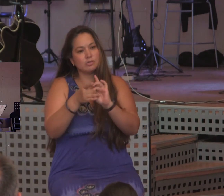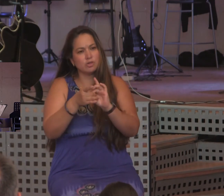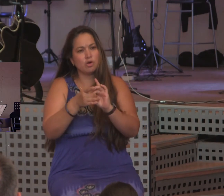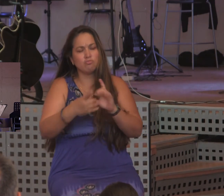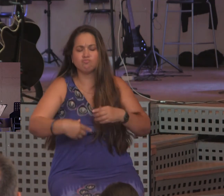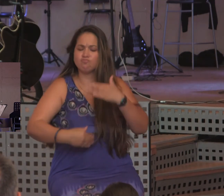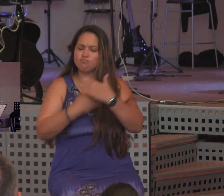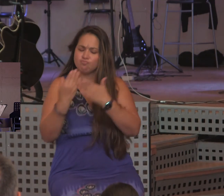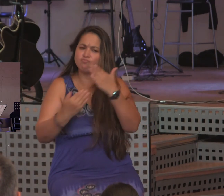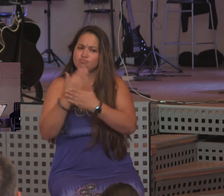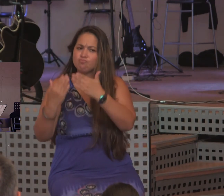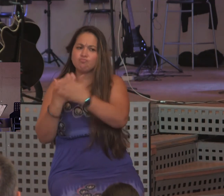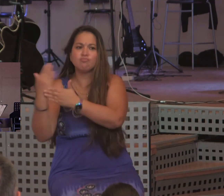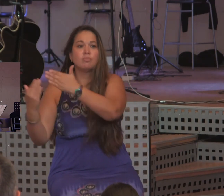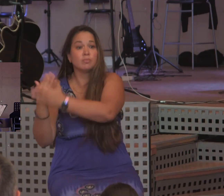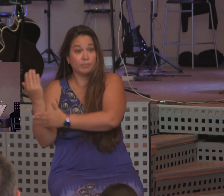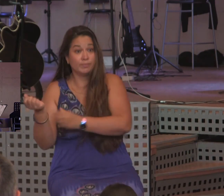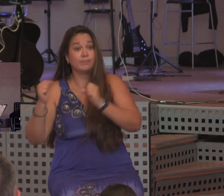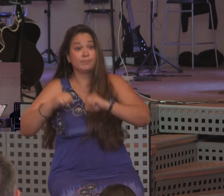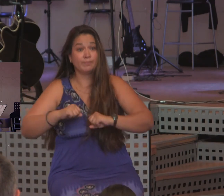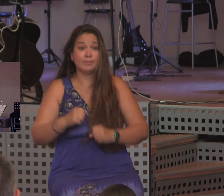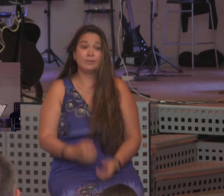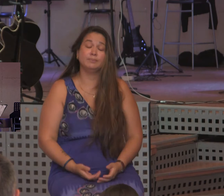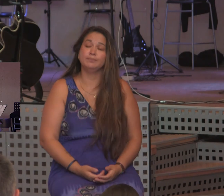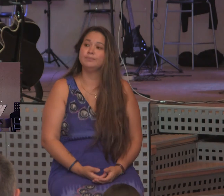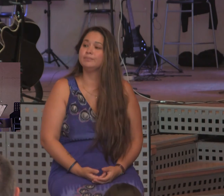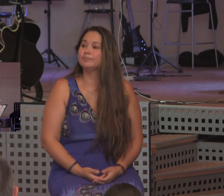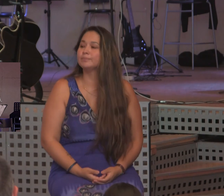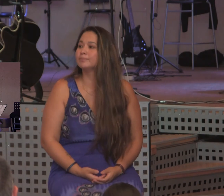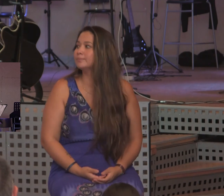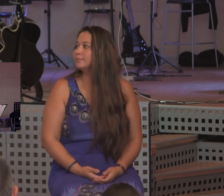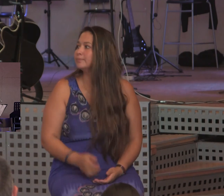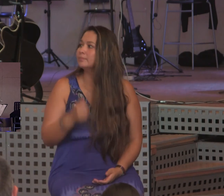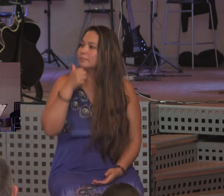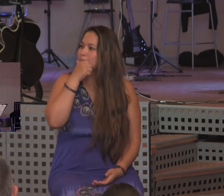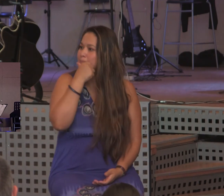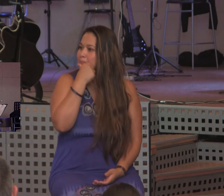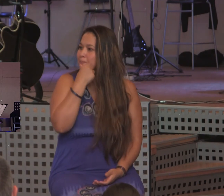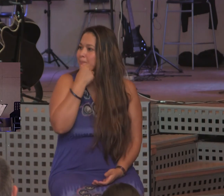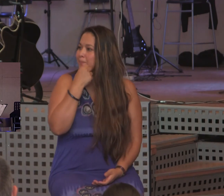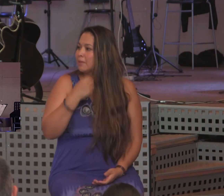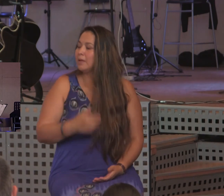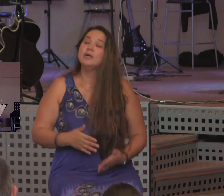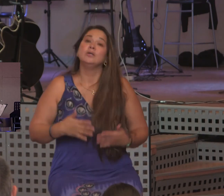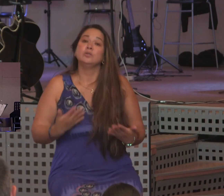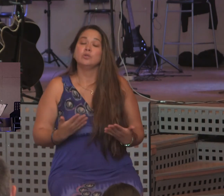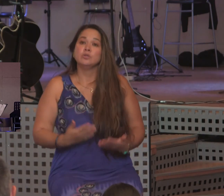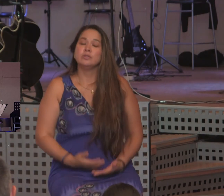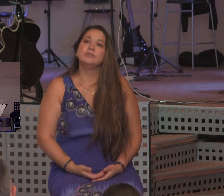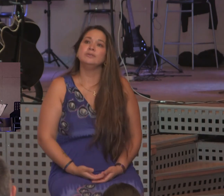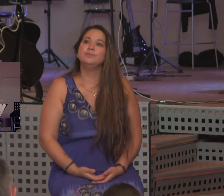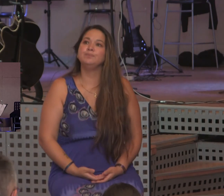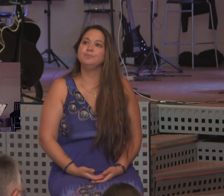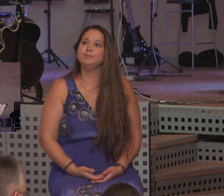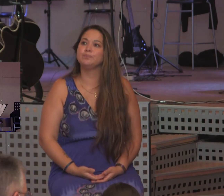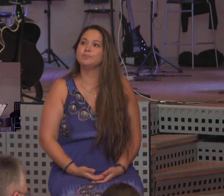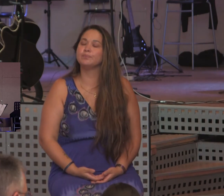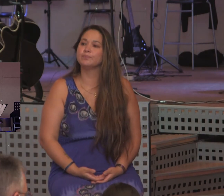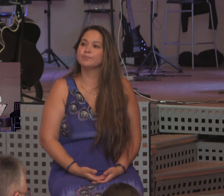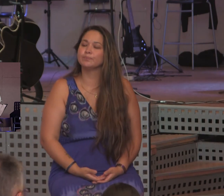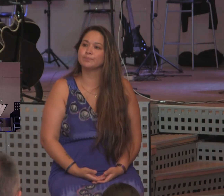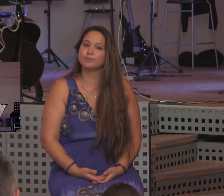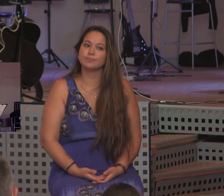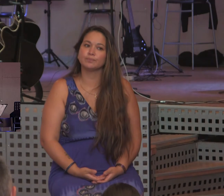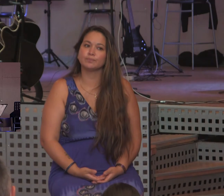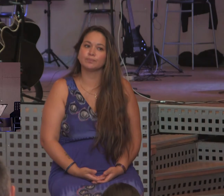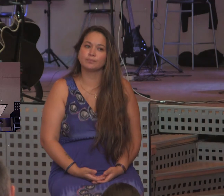El verbo que está hablando de oír, lo sabemos porque es en español así, está en el presente.